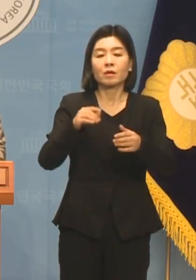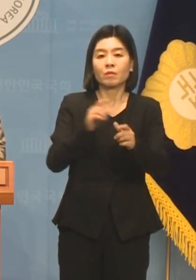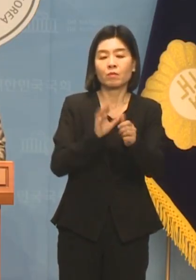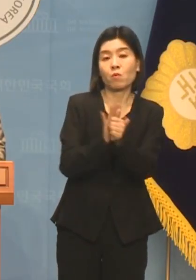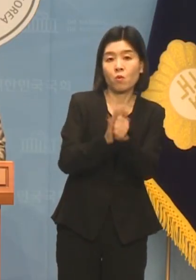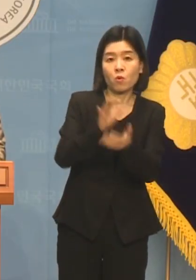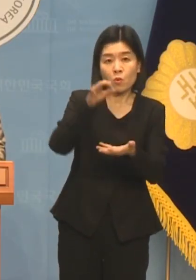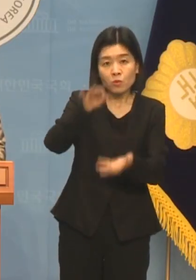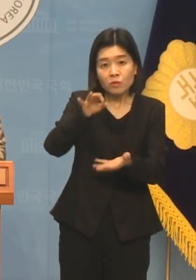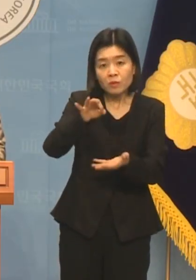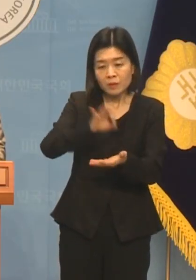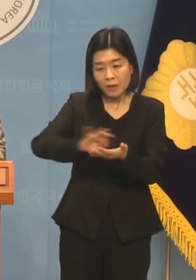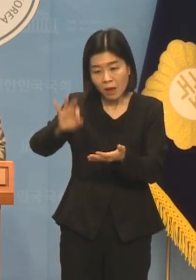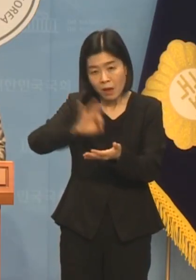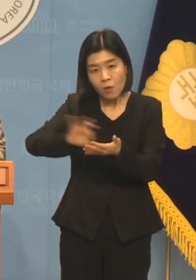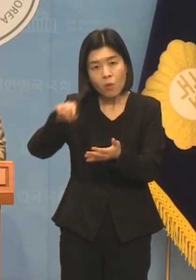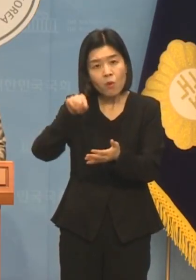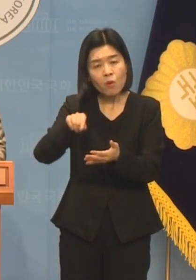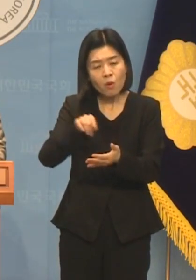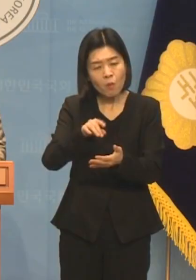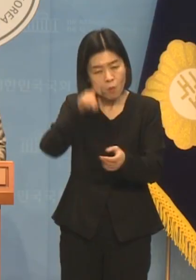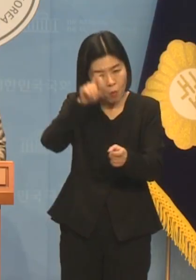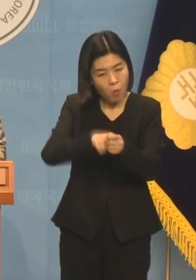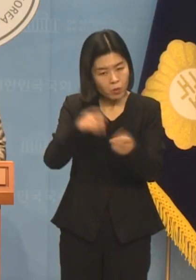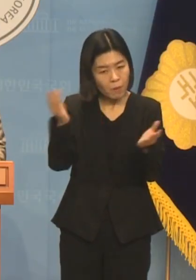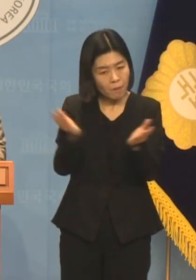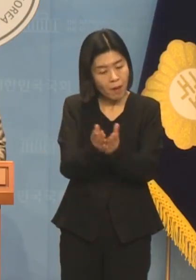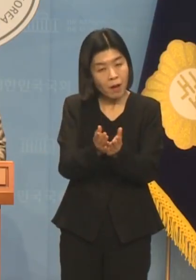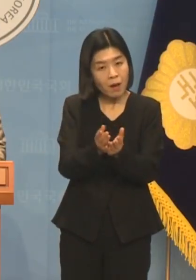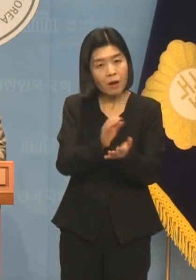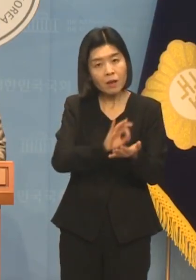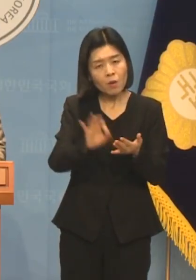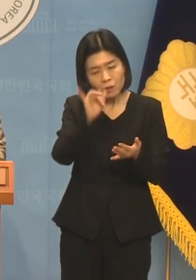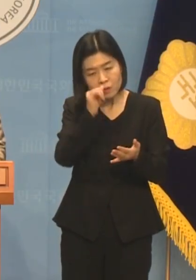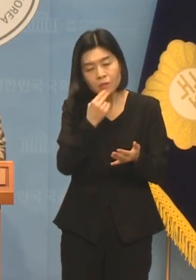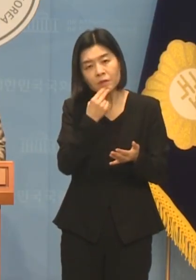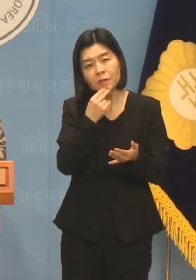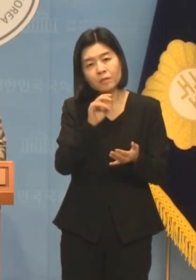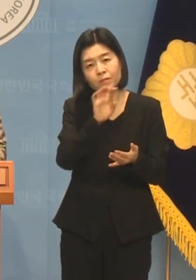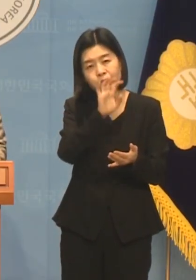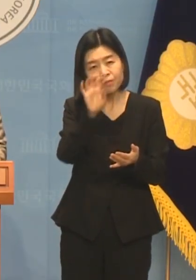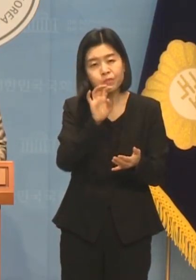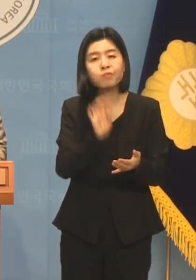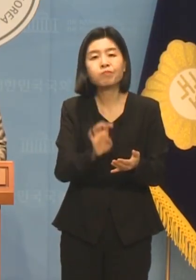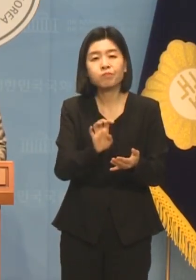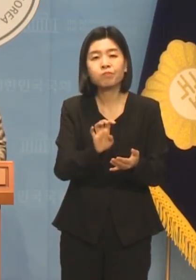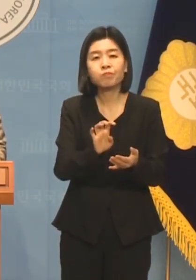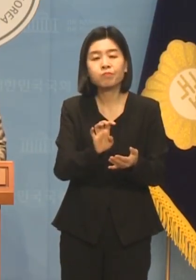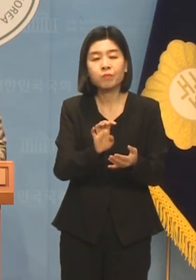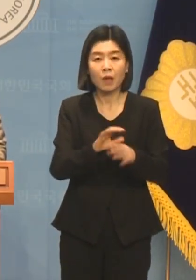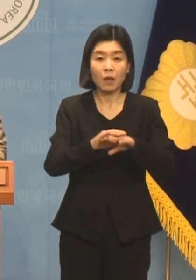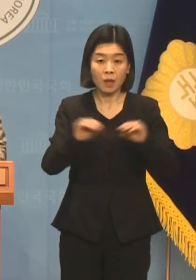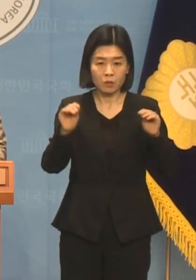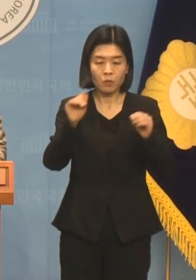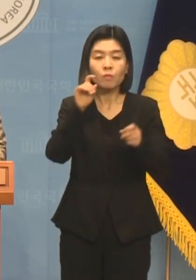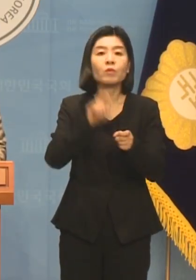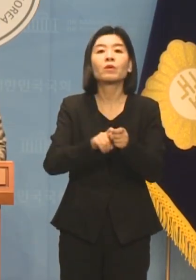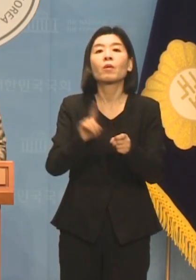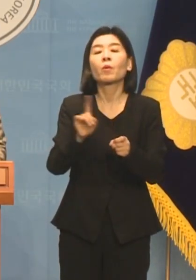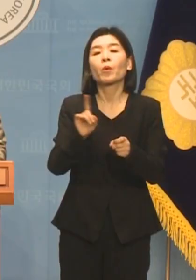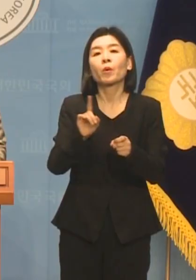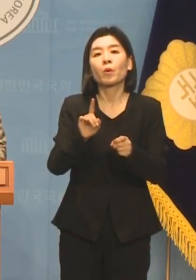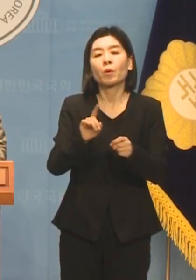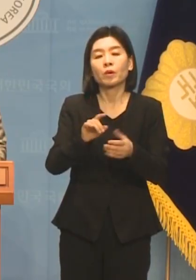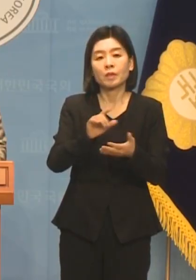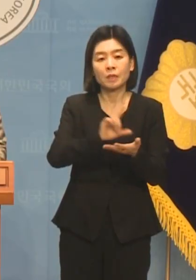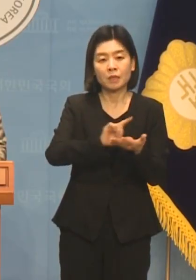목적대로 제대로 사용되고 있는지 등에 대한 국민들의 의구심을 해소해 드리고자 10개 시도로부터 최근